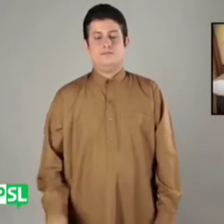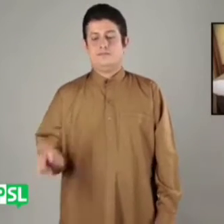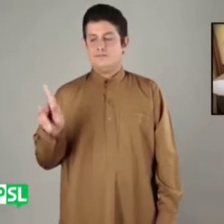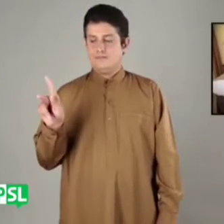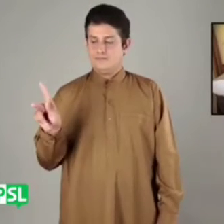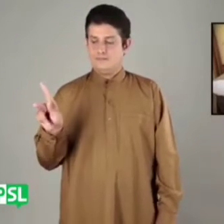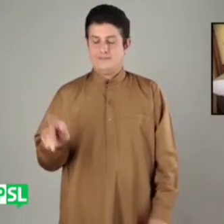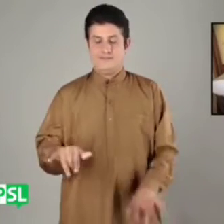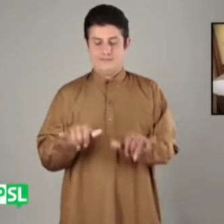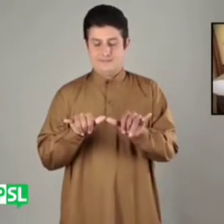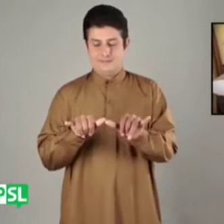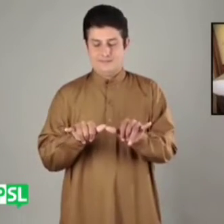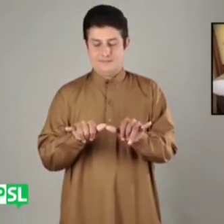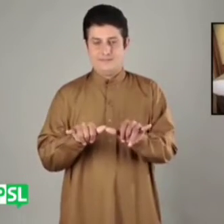King size.